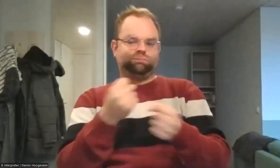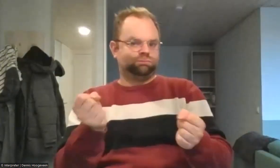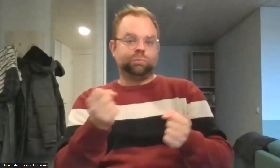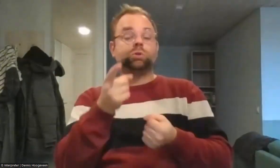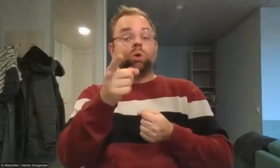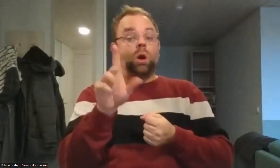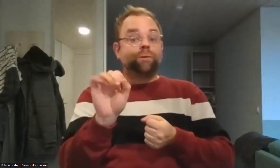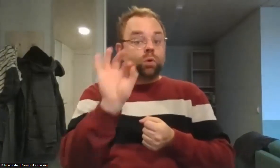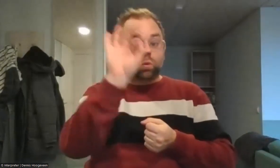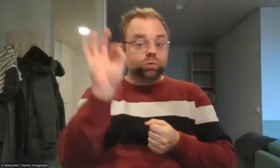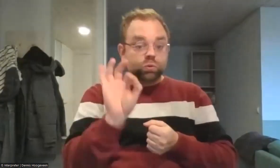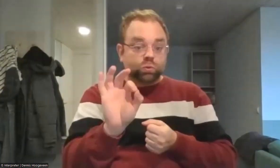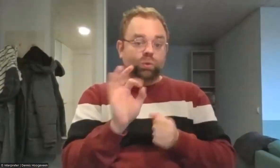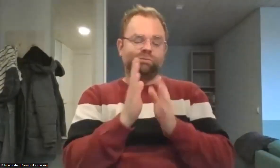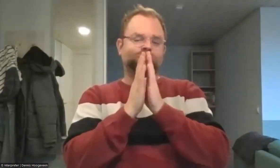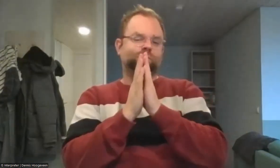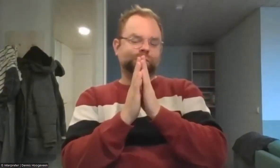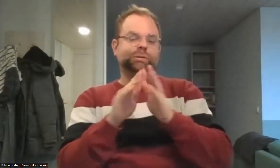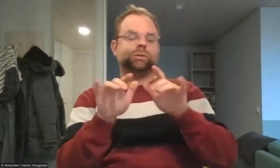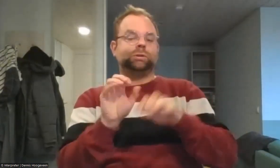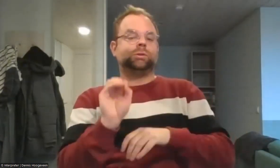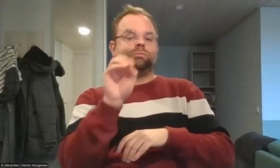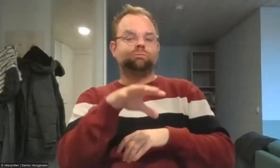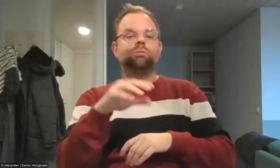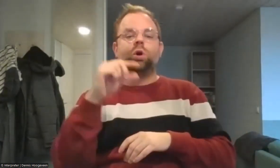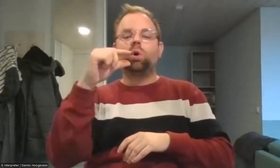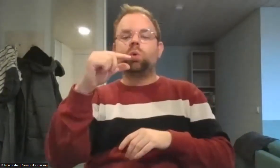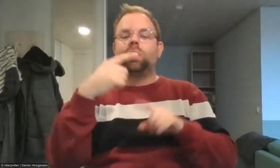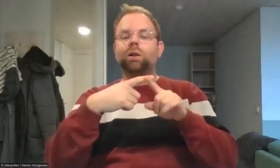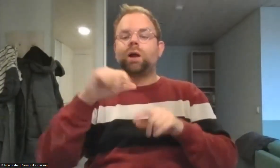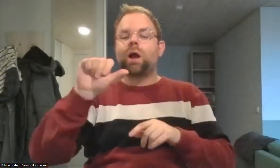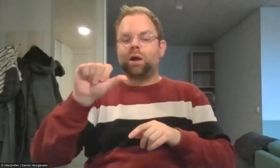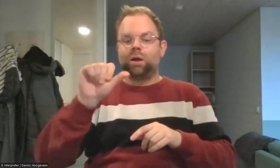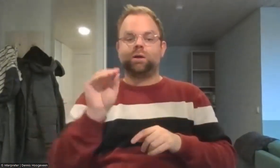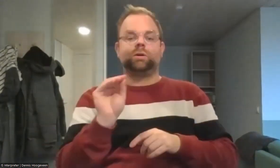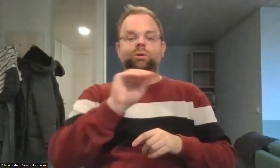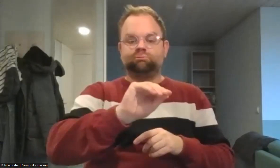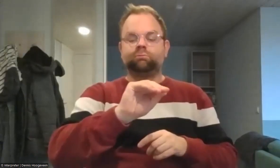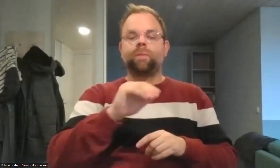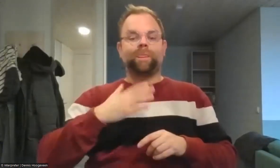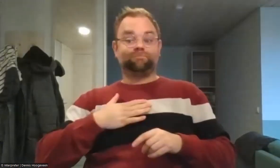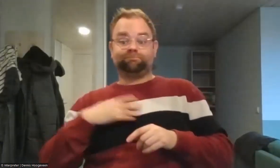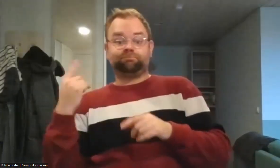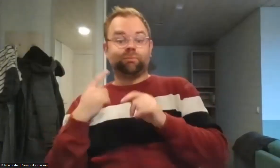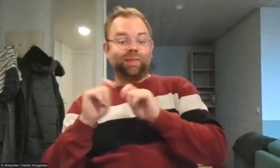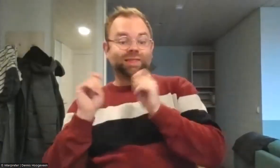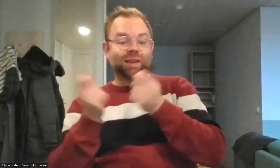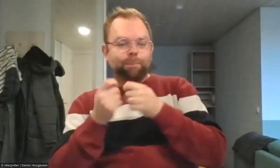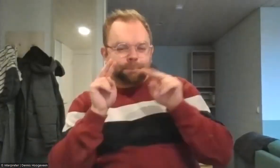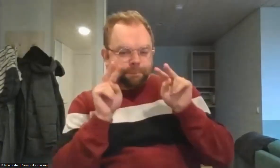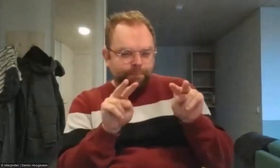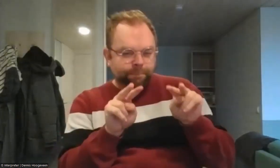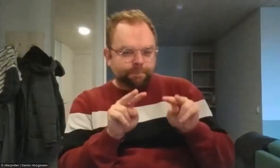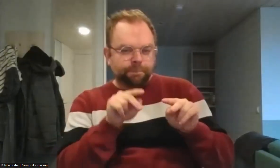la boîte de Q&A, de questions-réponses. Notre équipe va suivre. Le chatbox va essayer de